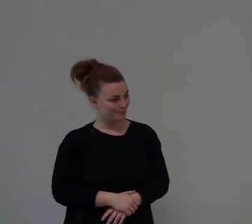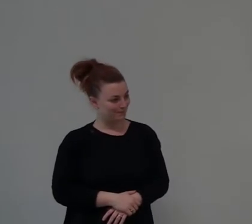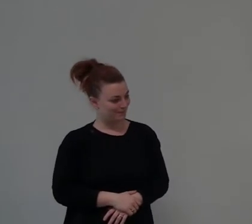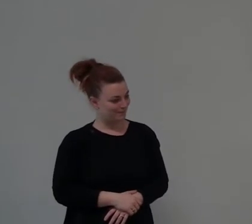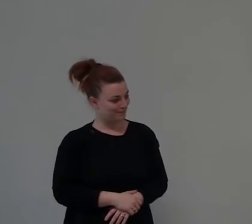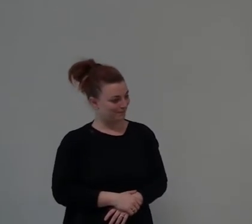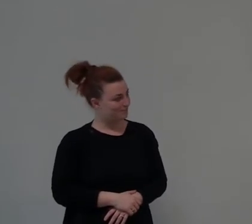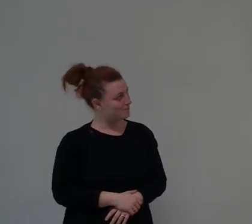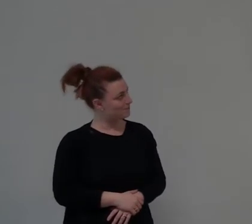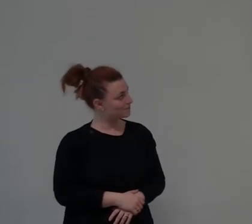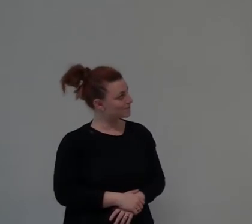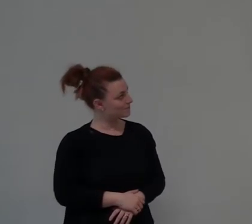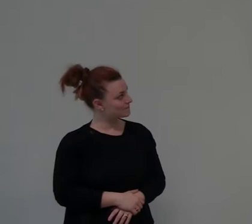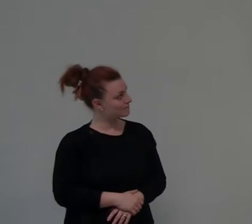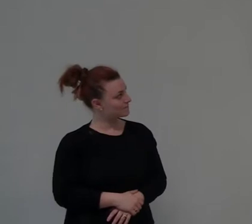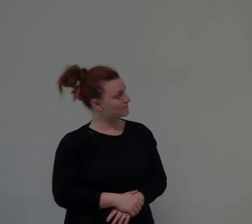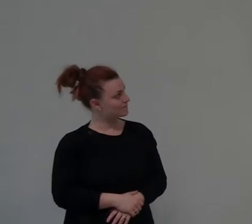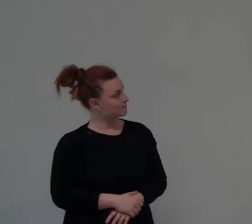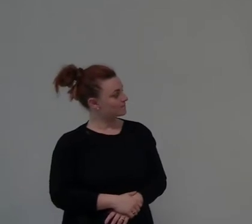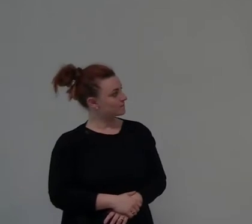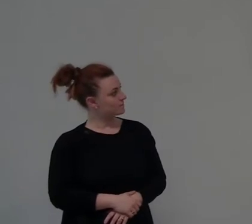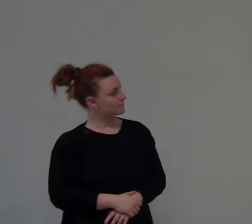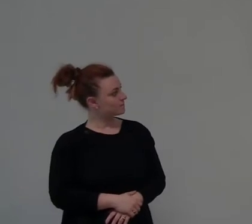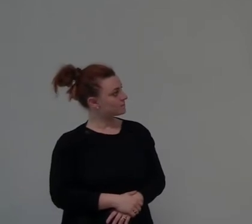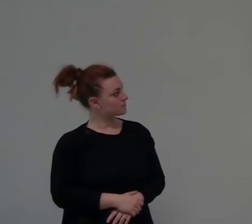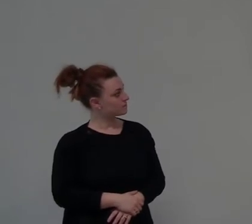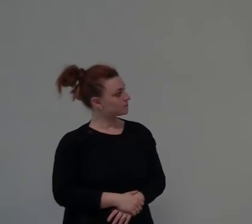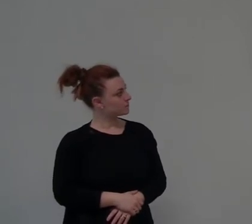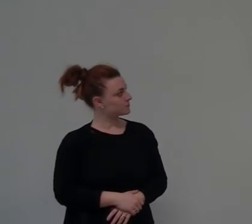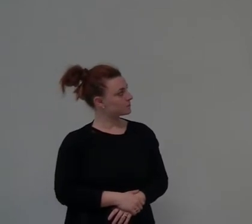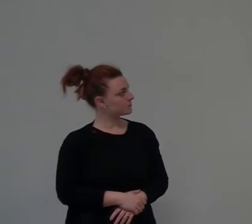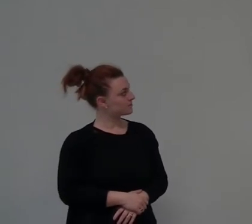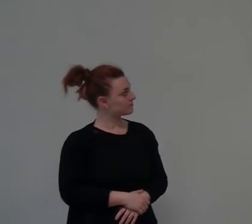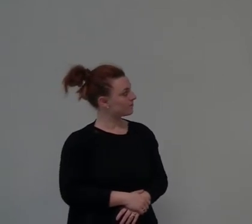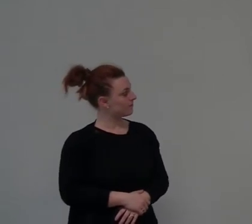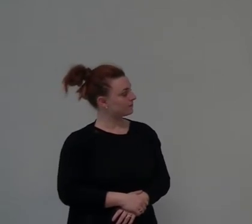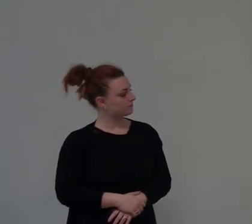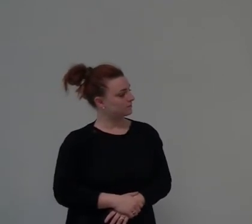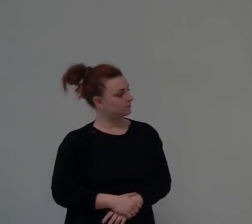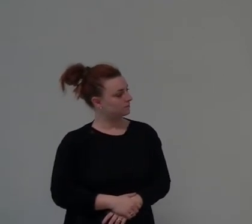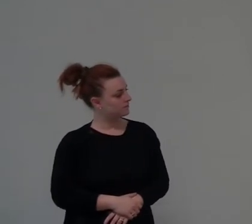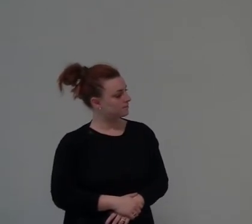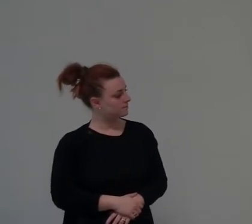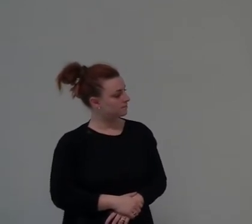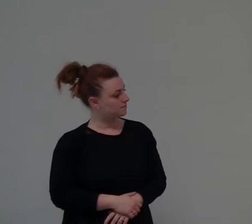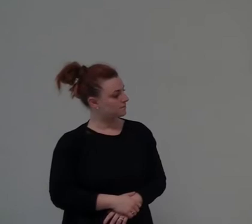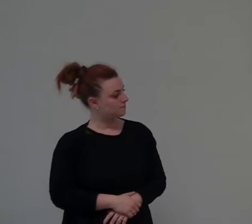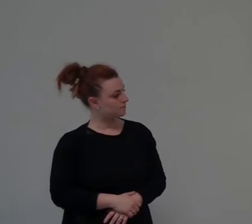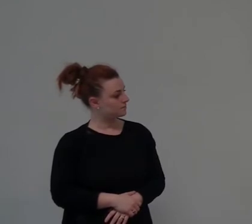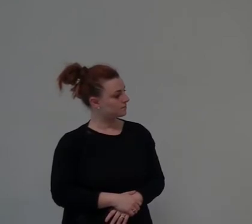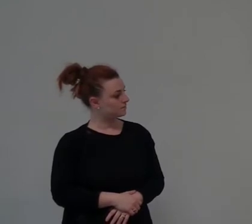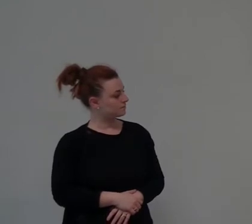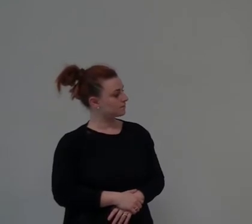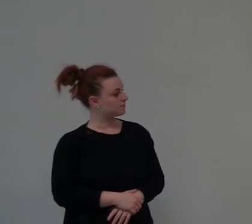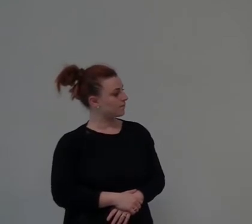potrà conoscerlo? Io, il Signore, che investo il cuore, che metto alla prova le reni per retribuire ciascuno secondo le sue